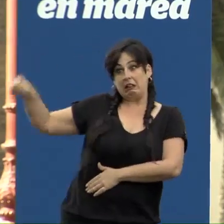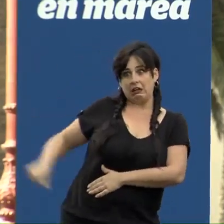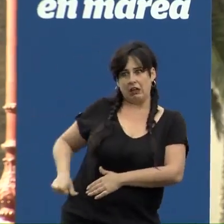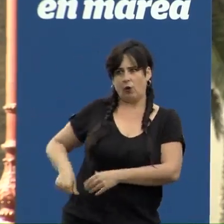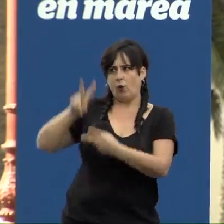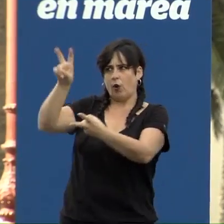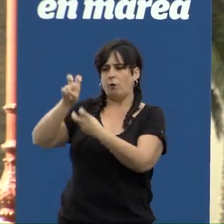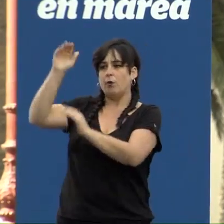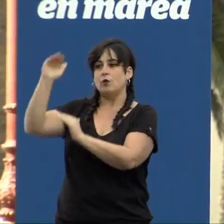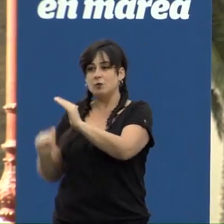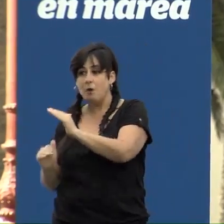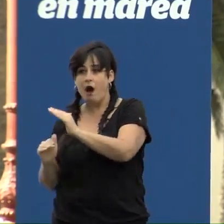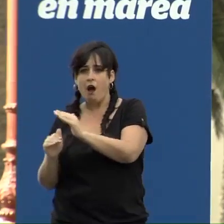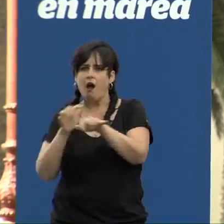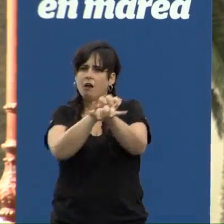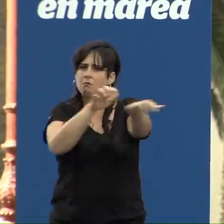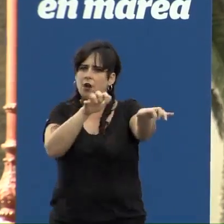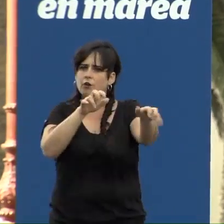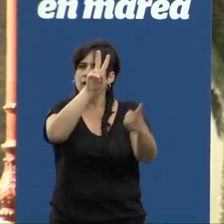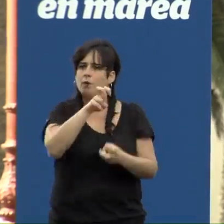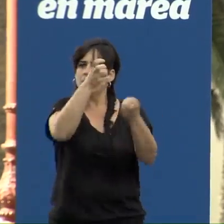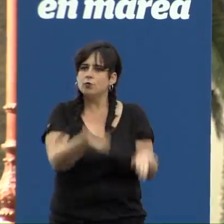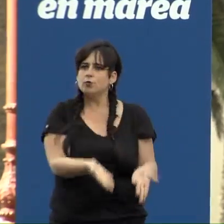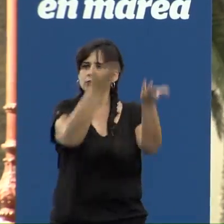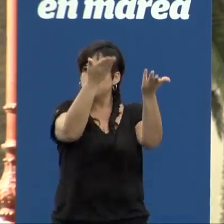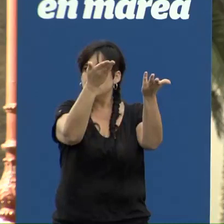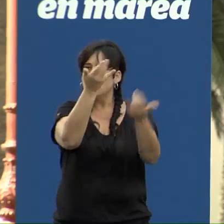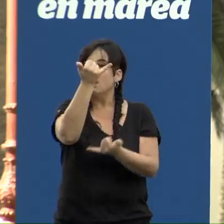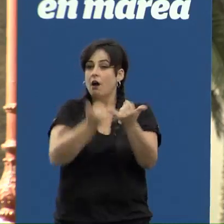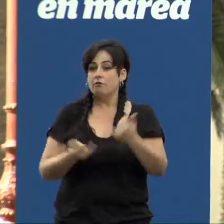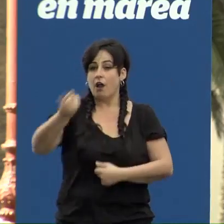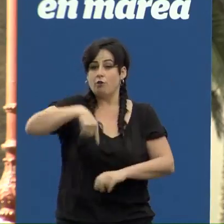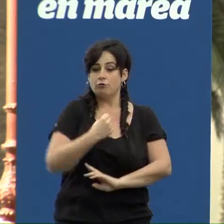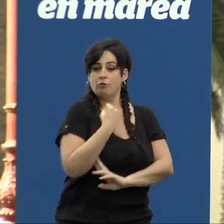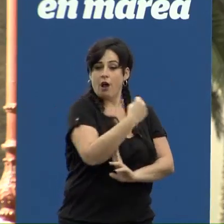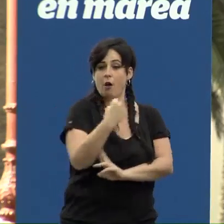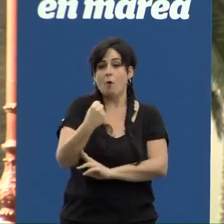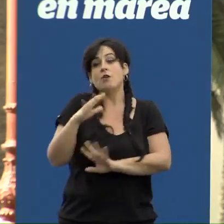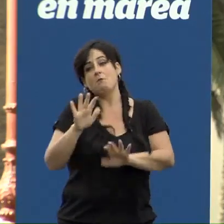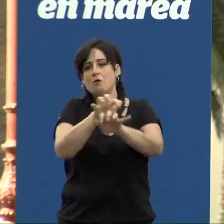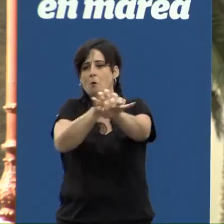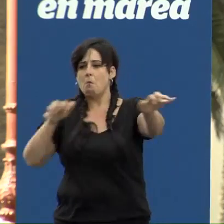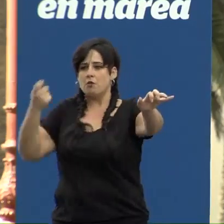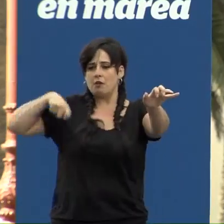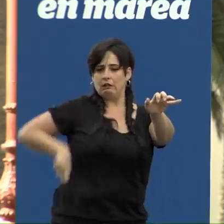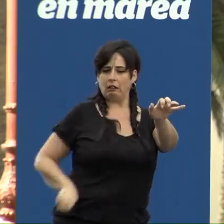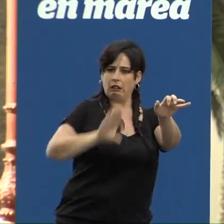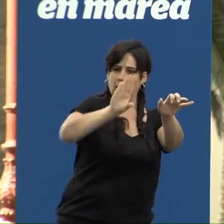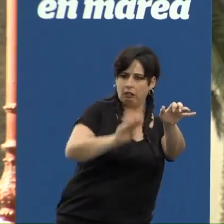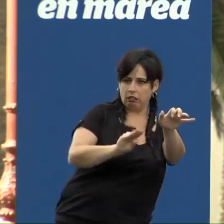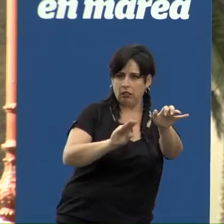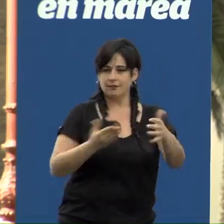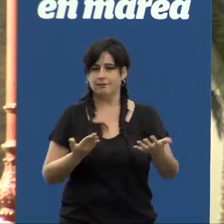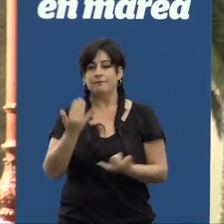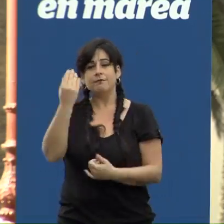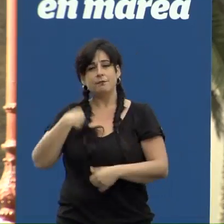subíades o resto. Arrimar todos o ombro e baixaron os salarios da maioría para conservar os privilexios dos poucos. Subiu o precio